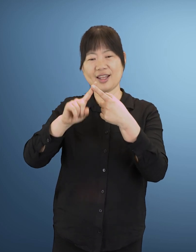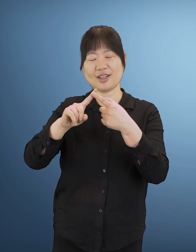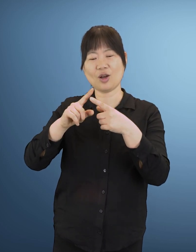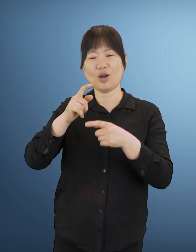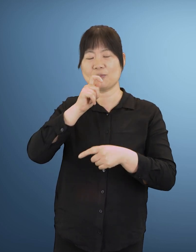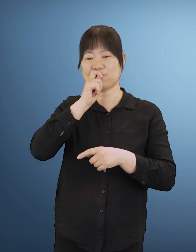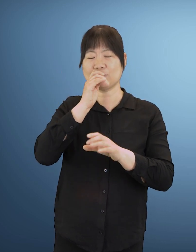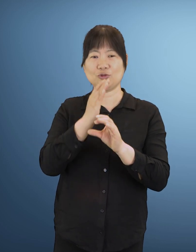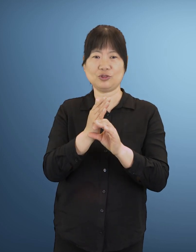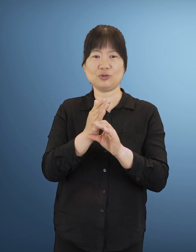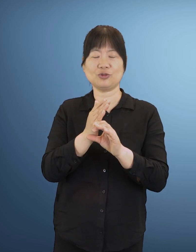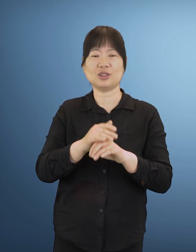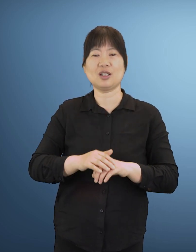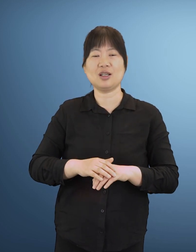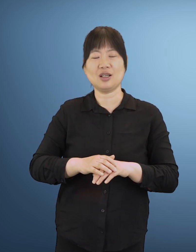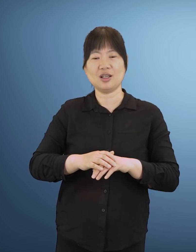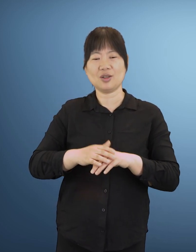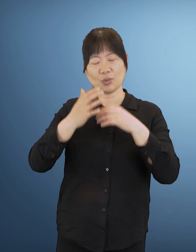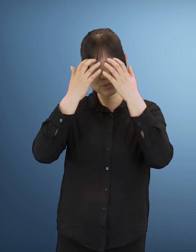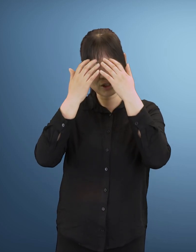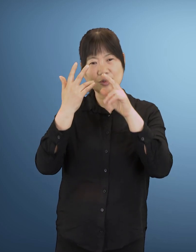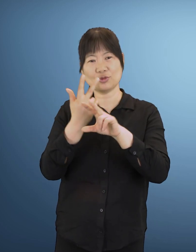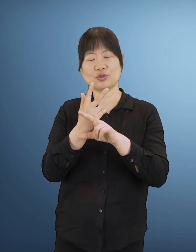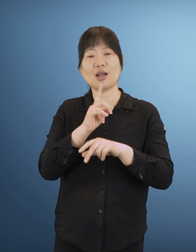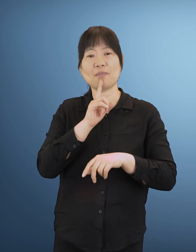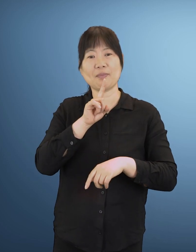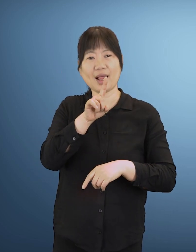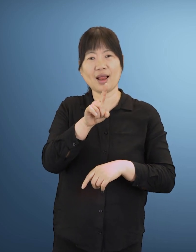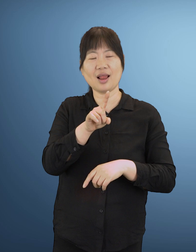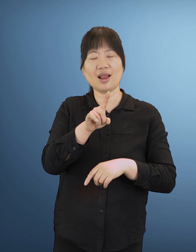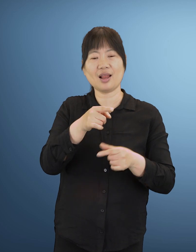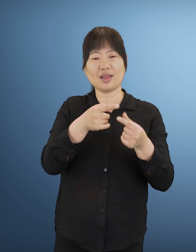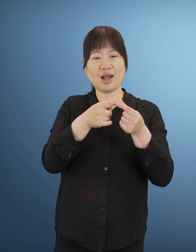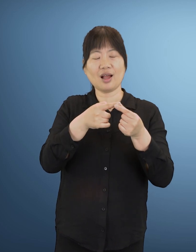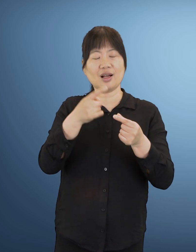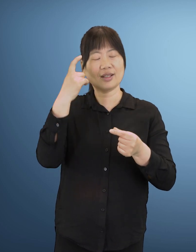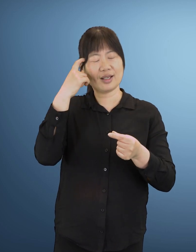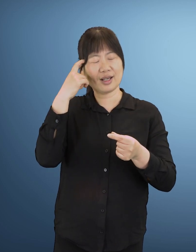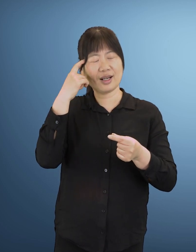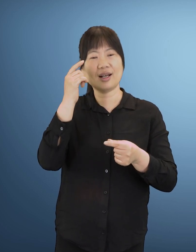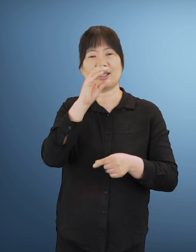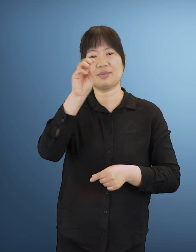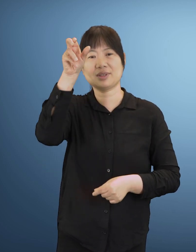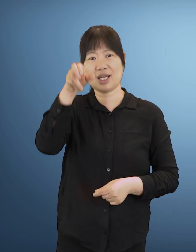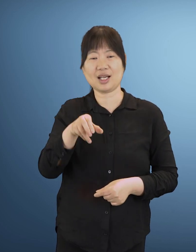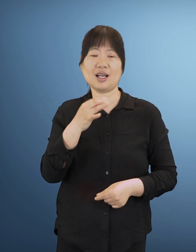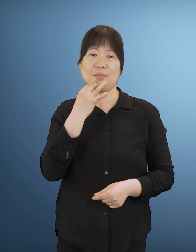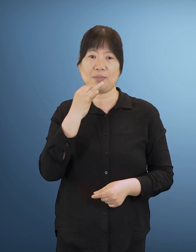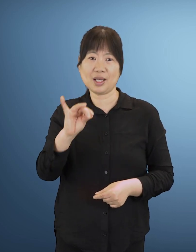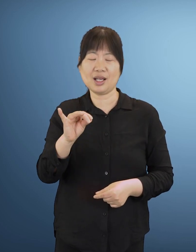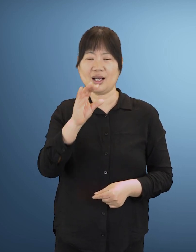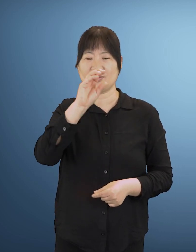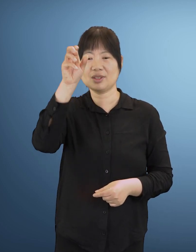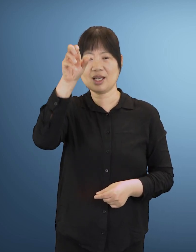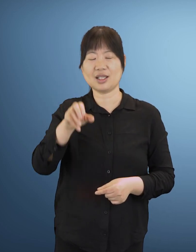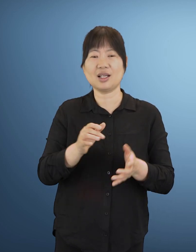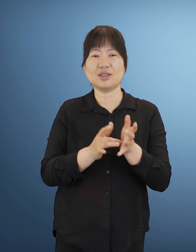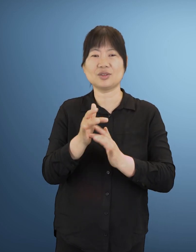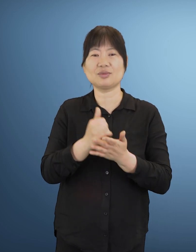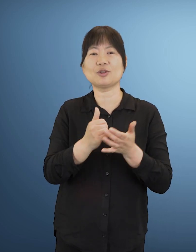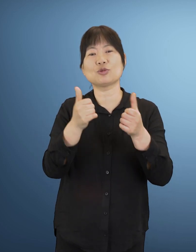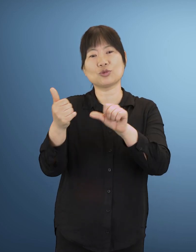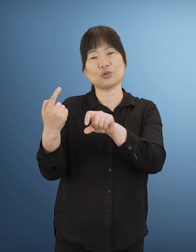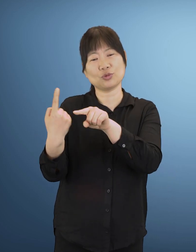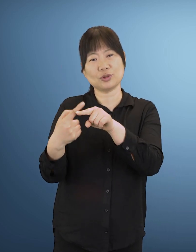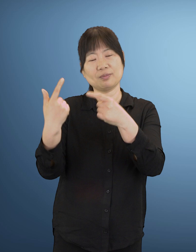겁니다. 그러면 고난 주간 하면 여러분 제일 먼저 떠오르는 것이 십자가예요. 당연히. 그 십자가 하면 예수님의